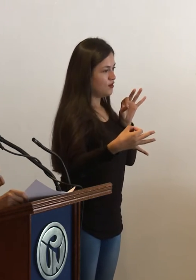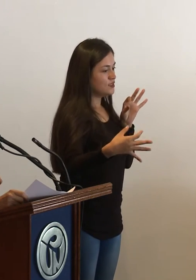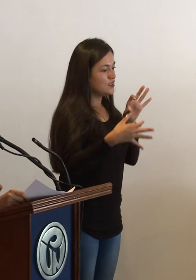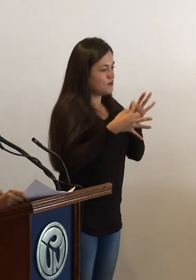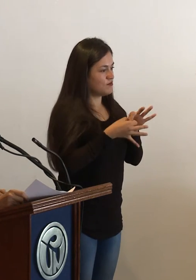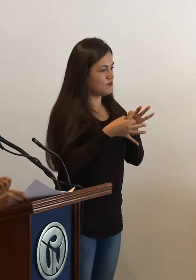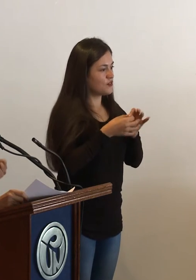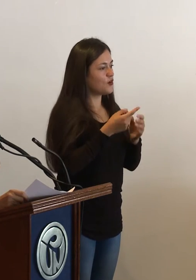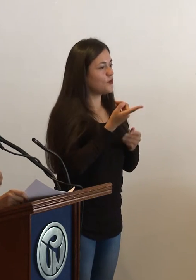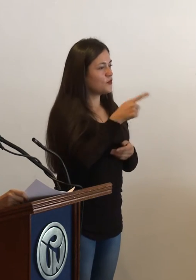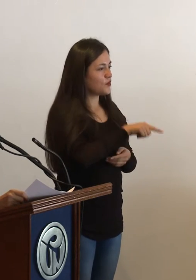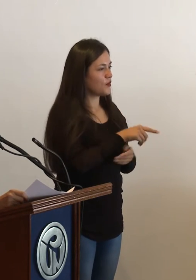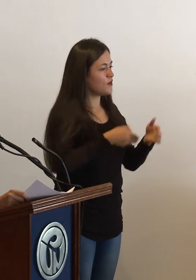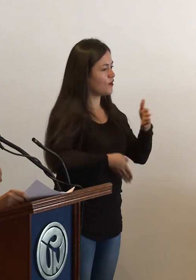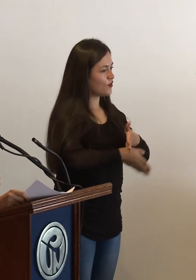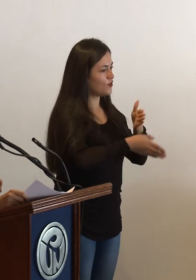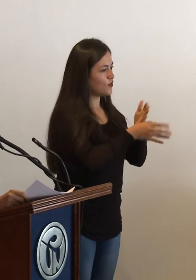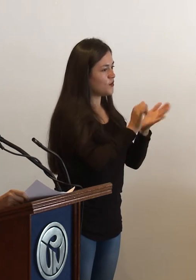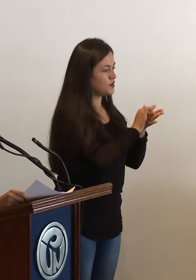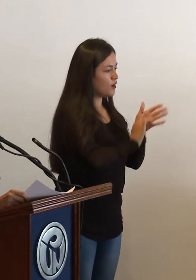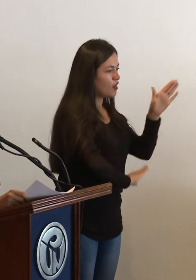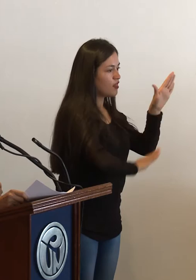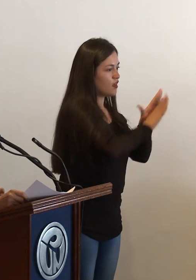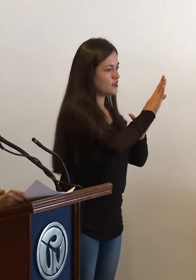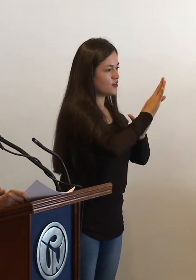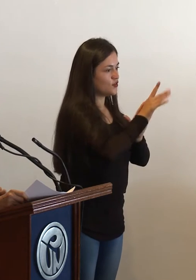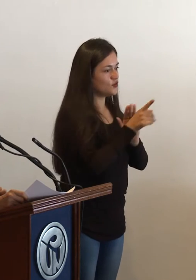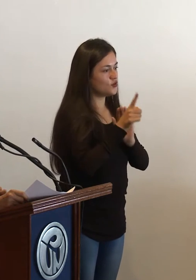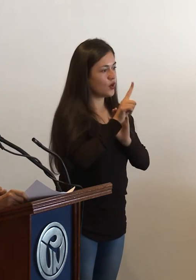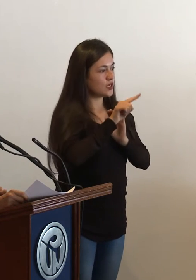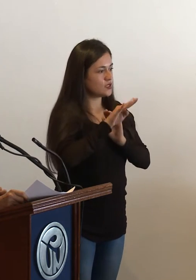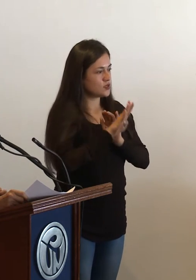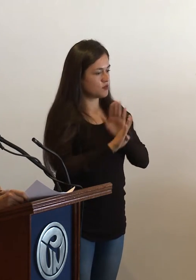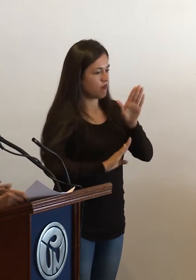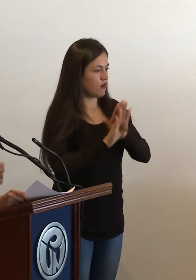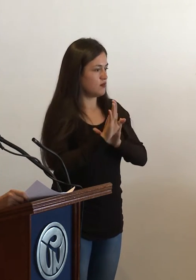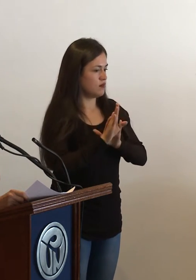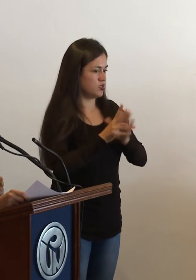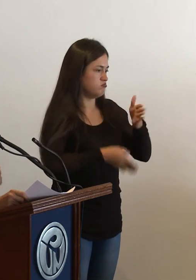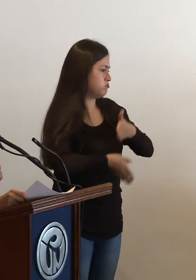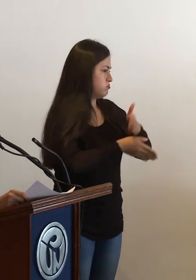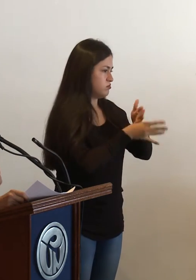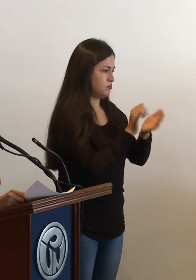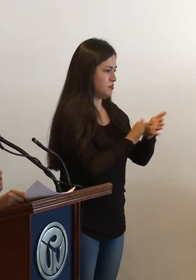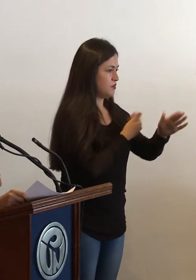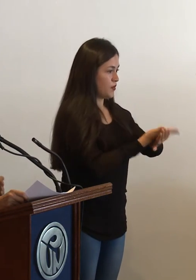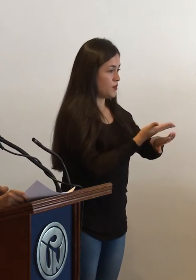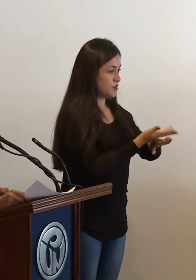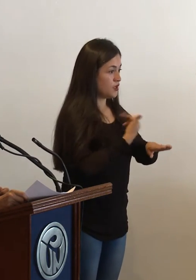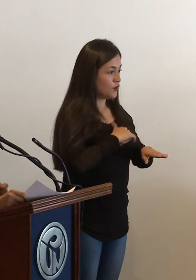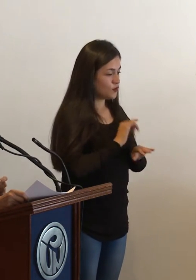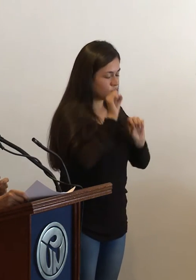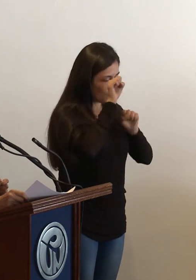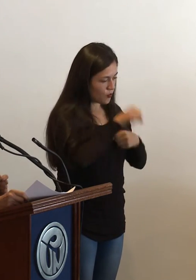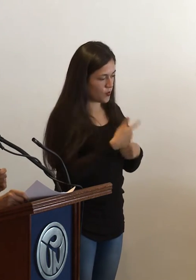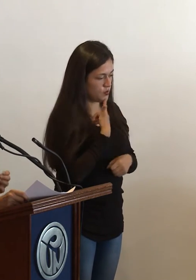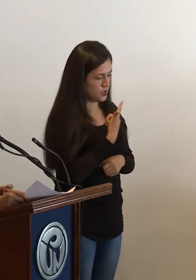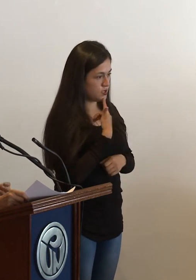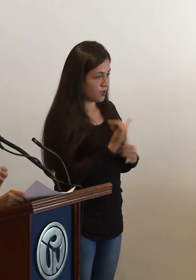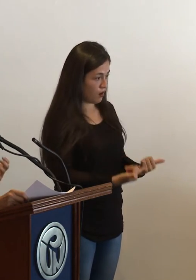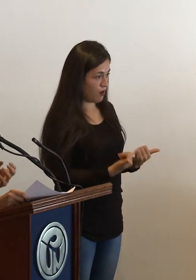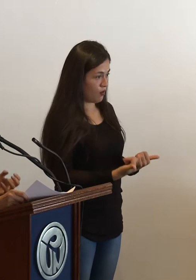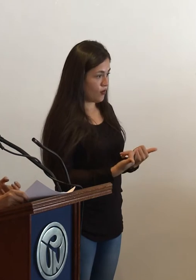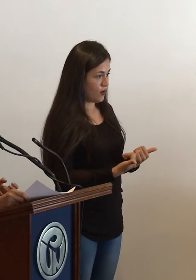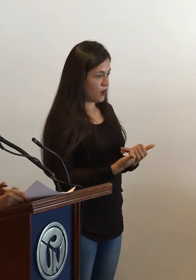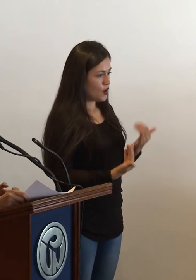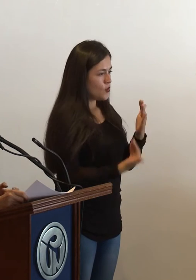del binarismo entre desarrollo y subdesarrollo. Podríamos entonces decir que hoy las